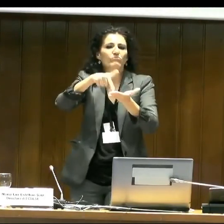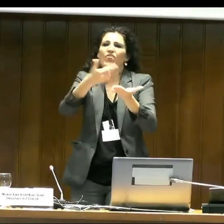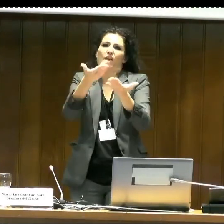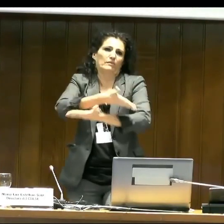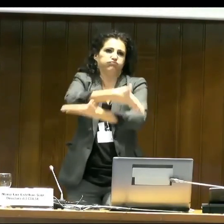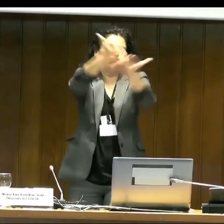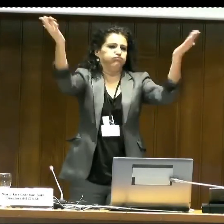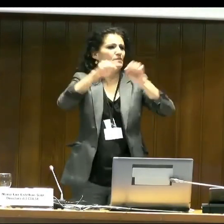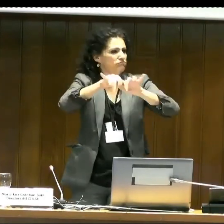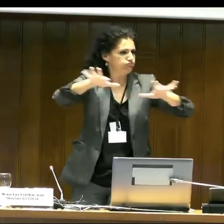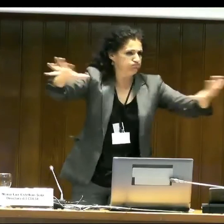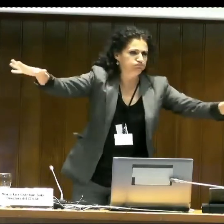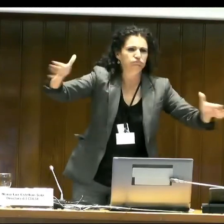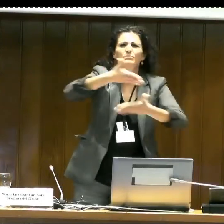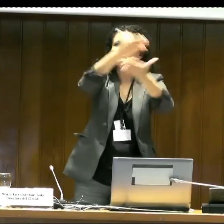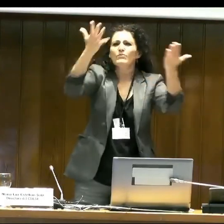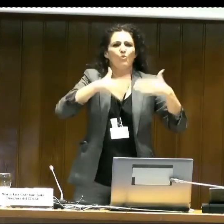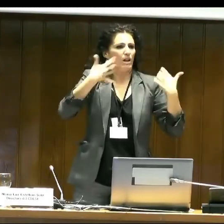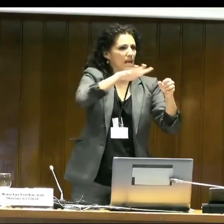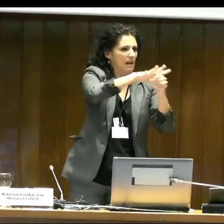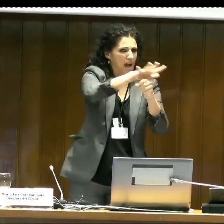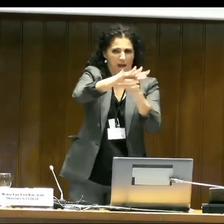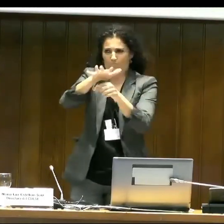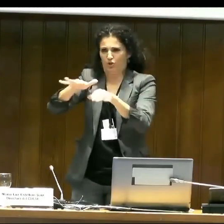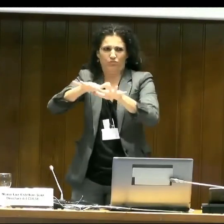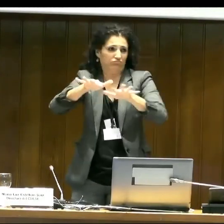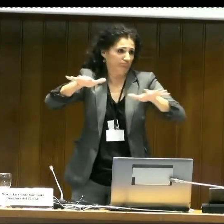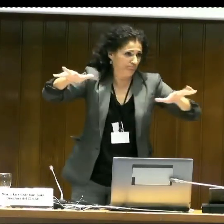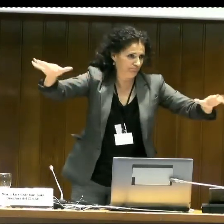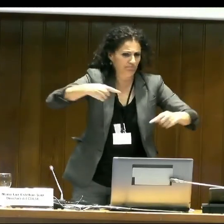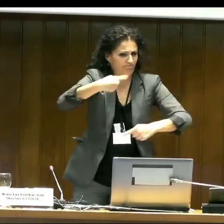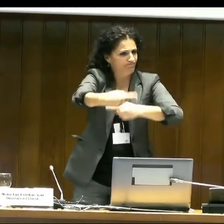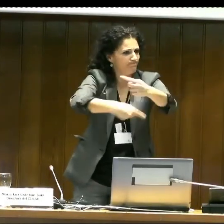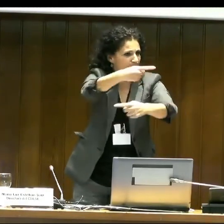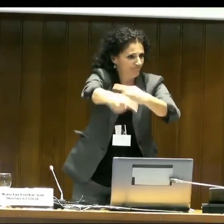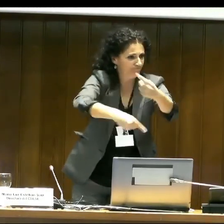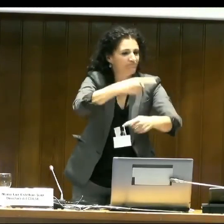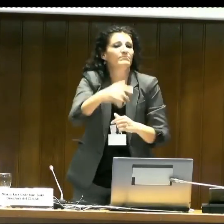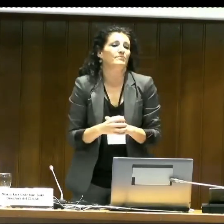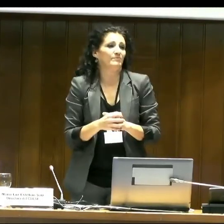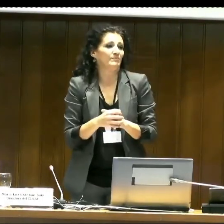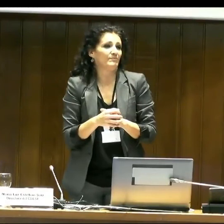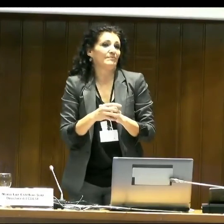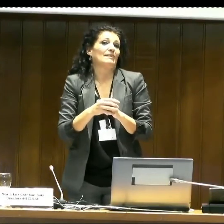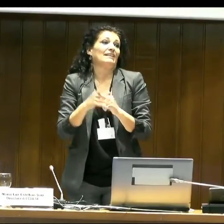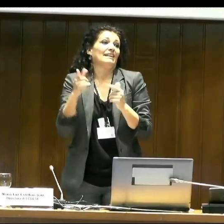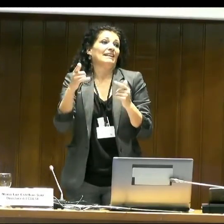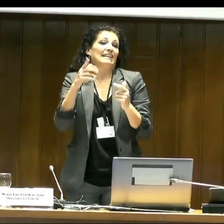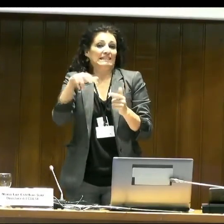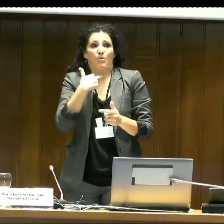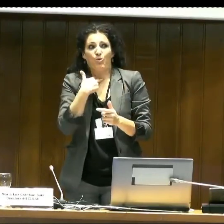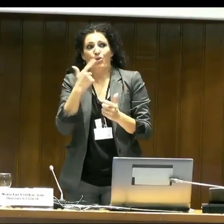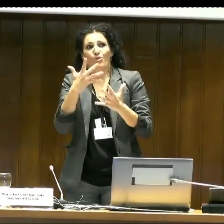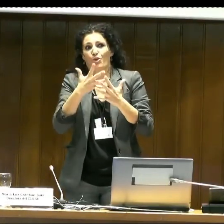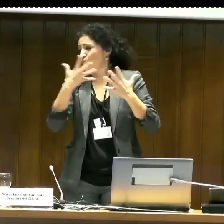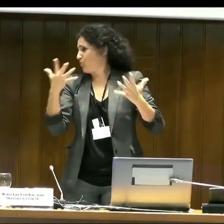Gracias a él, gracias a este legado que nos ha dejado y que nos vemos en la obligación y consideramos que es necesario que sea